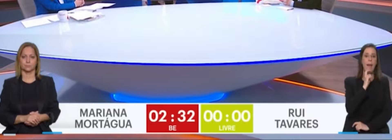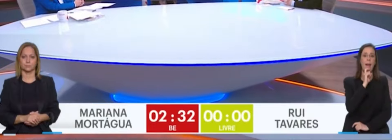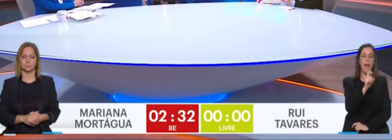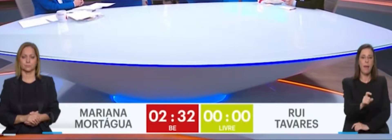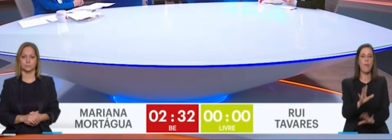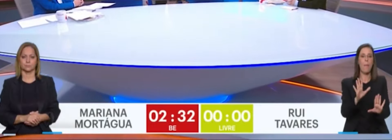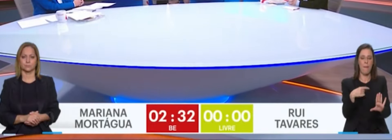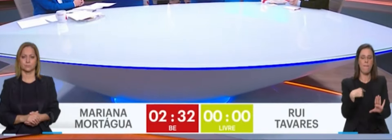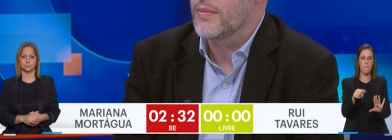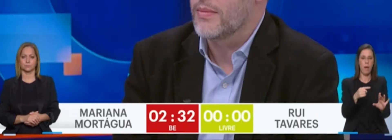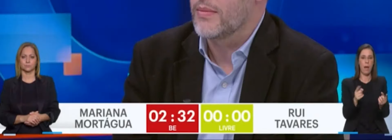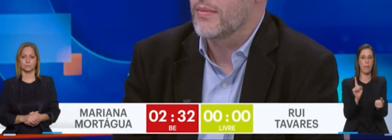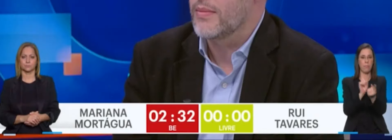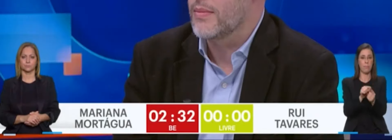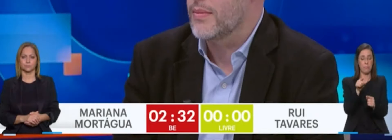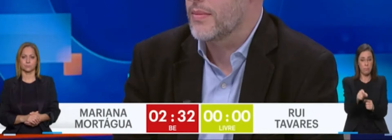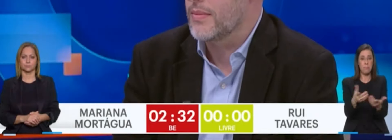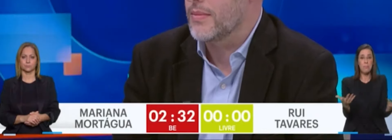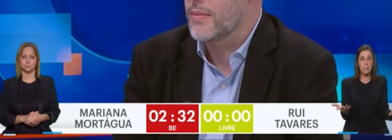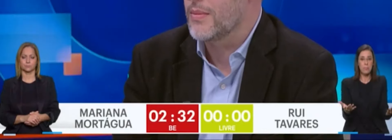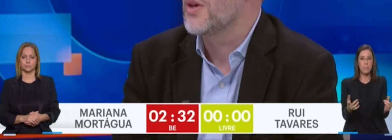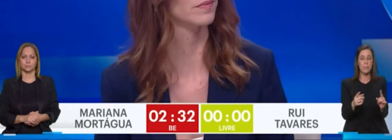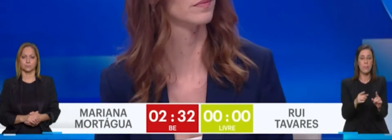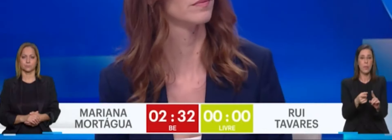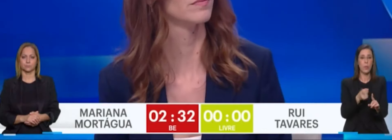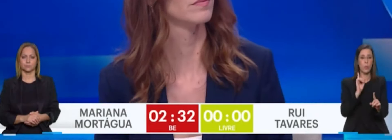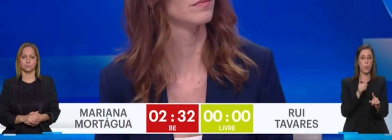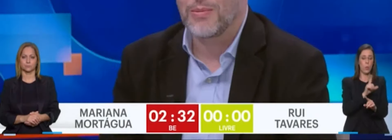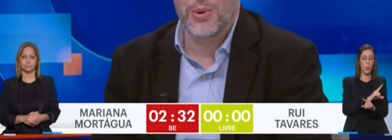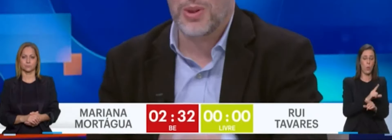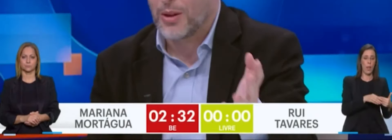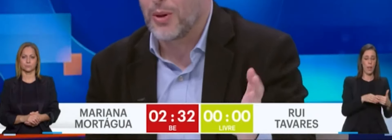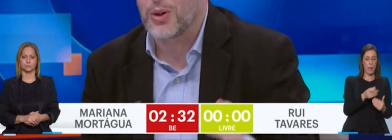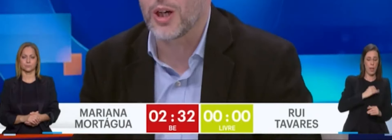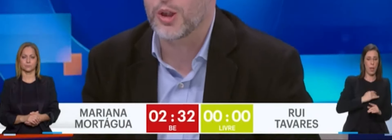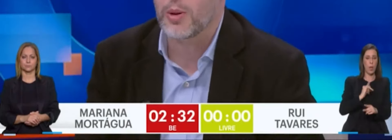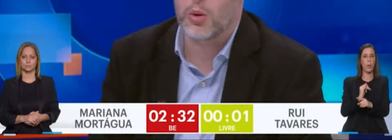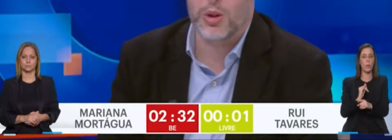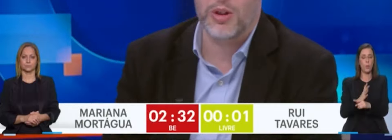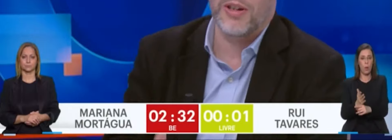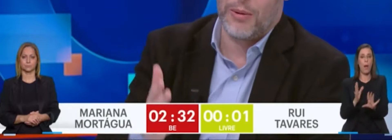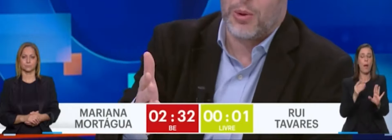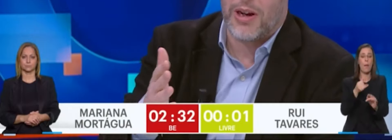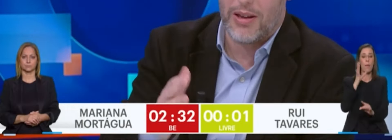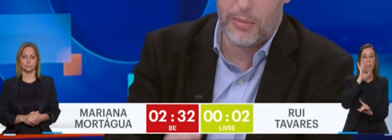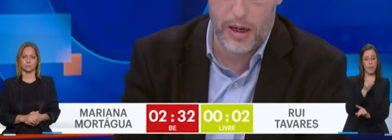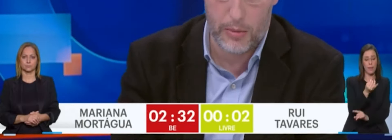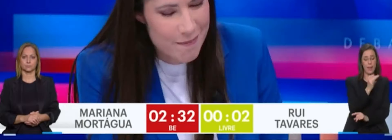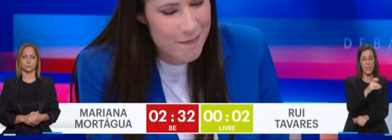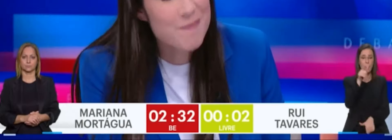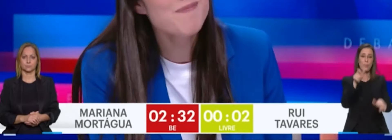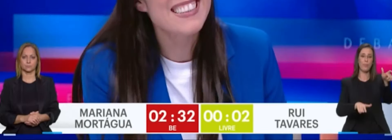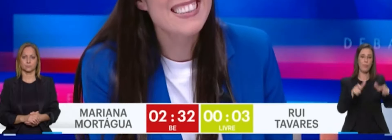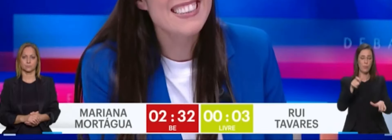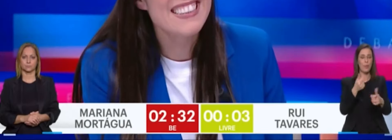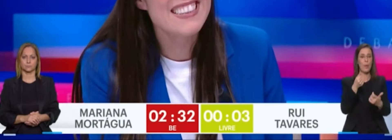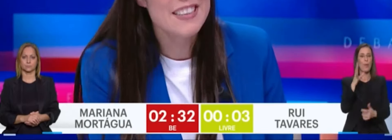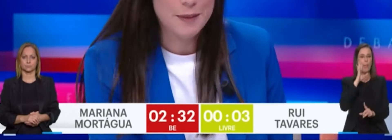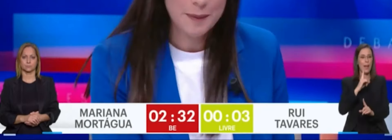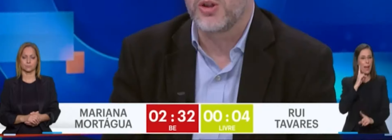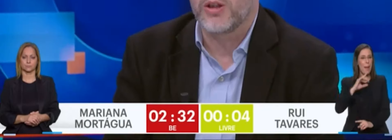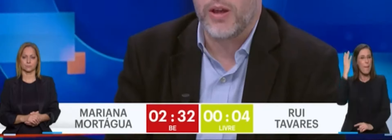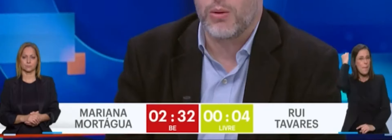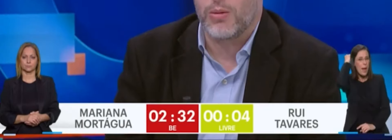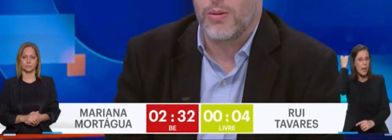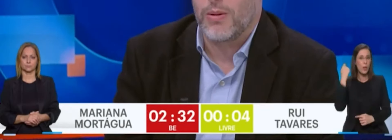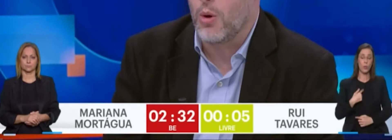Afinal quem iria debater consigo era nun mel e não Luís Montenegro Boa tarde Boa tarde também aos telespectadores da SIC e boa tarde à Mariana morte água Apesar de